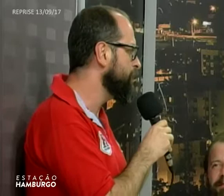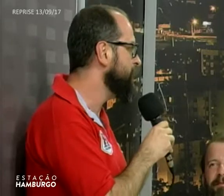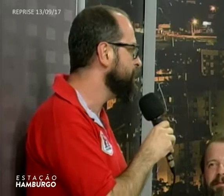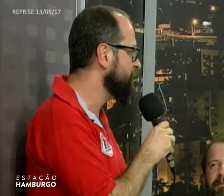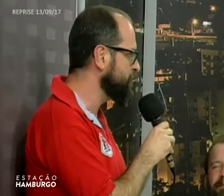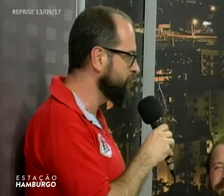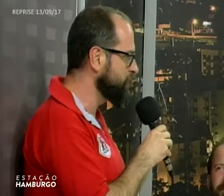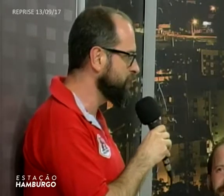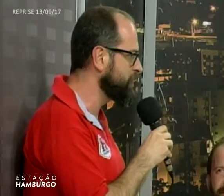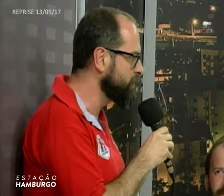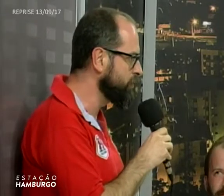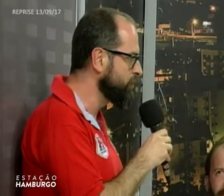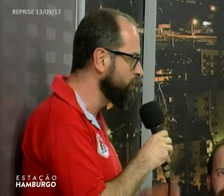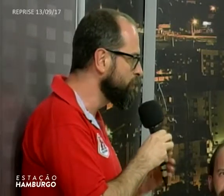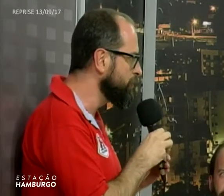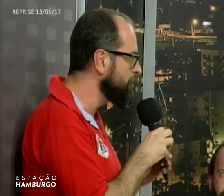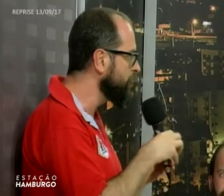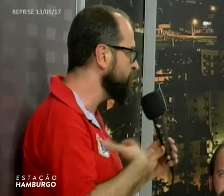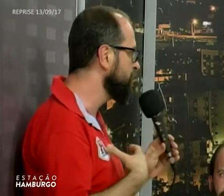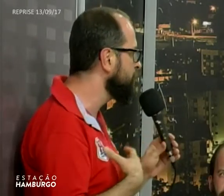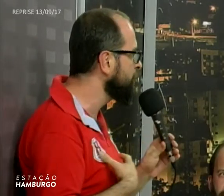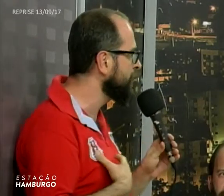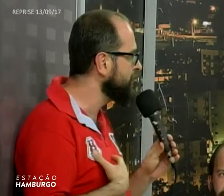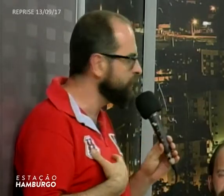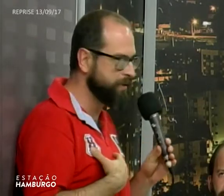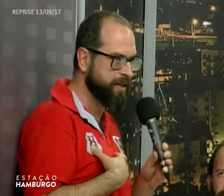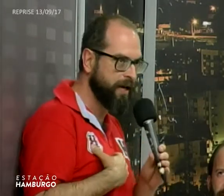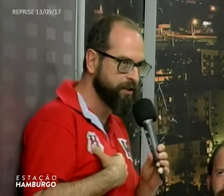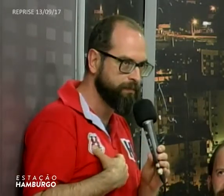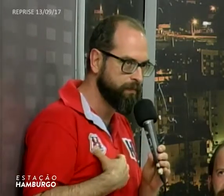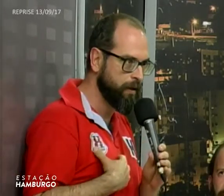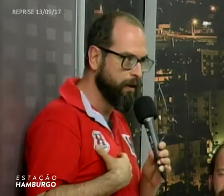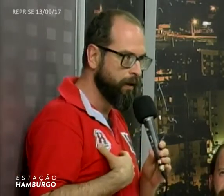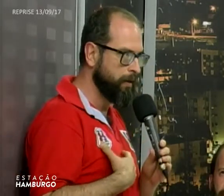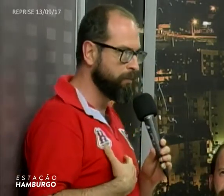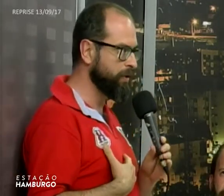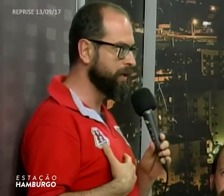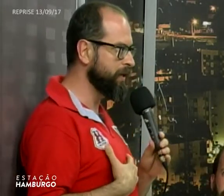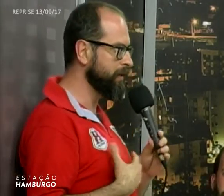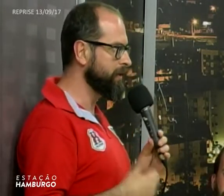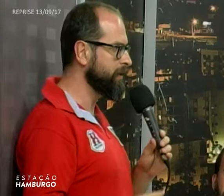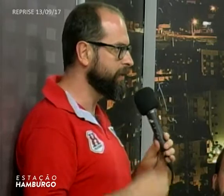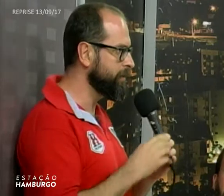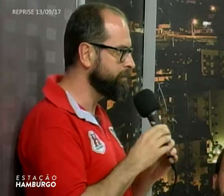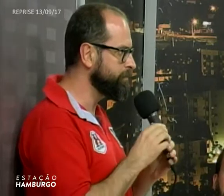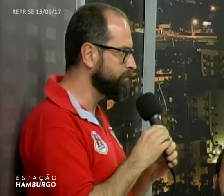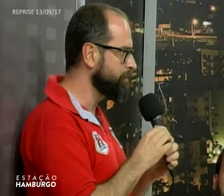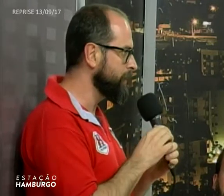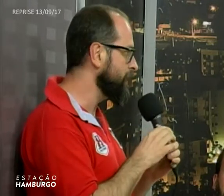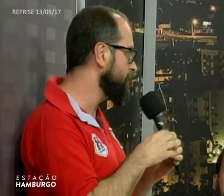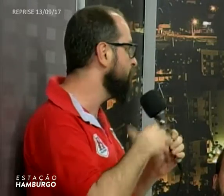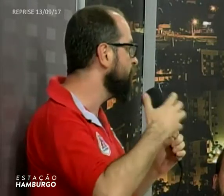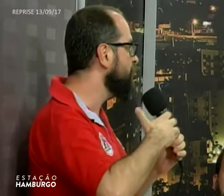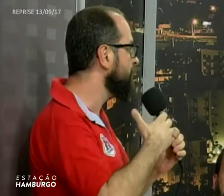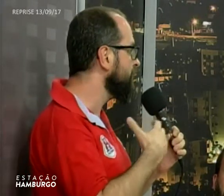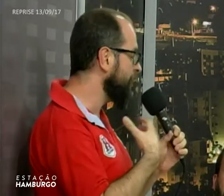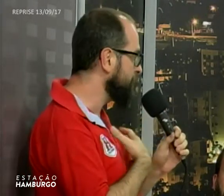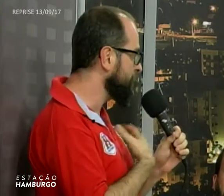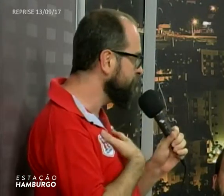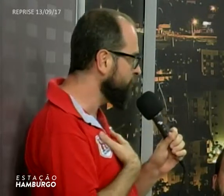principalmente assim para as pessoas do meu círculo, né, de amizade, porque ela não, não para mim foi